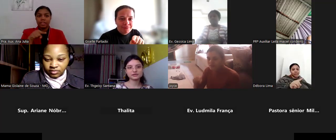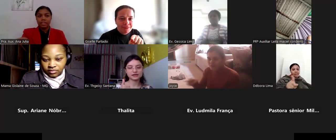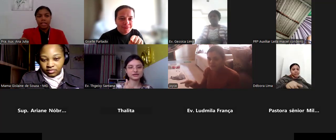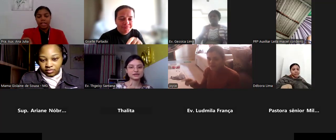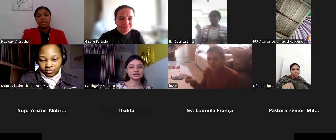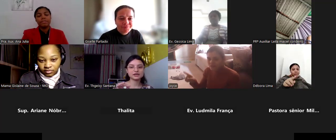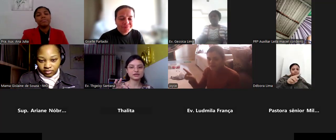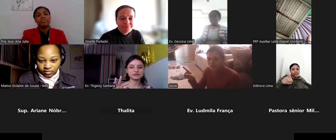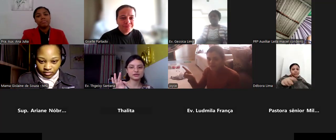Z.